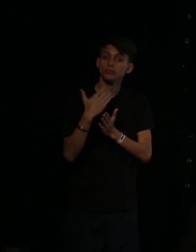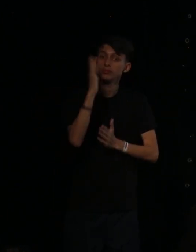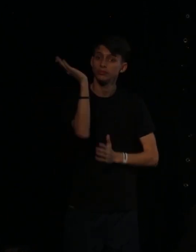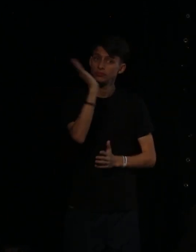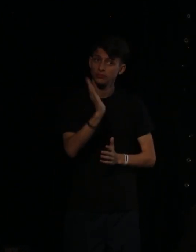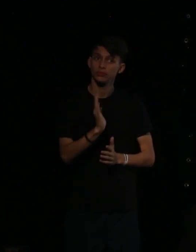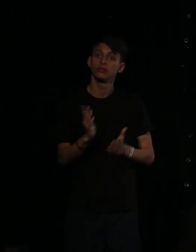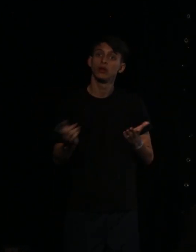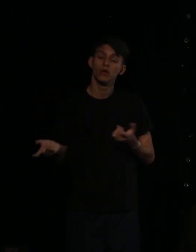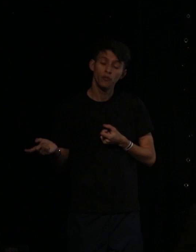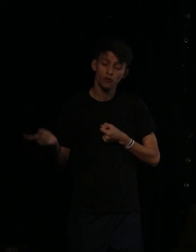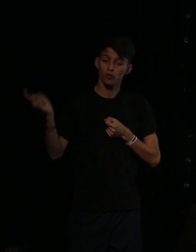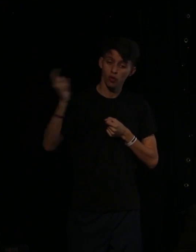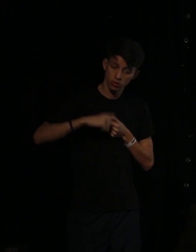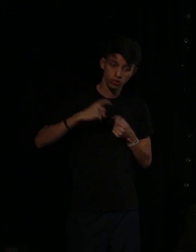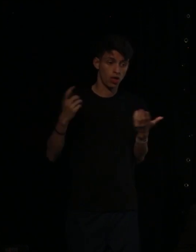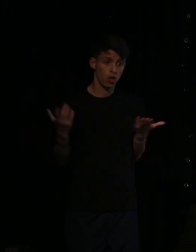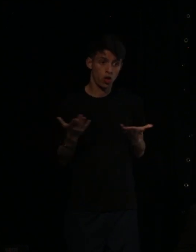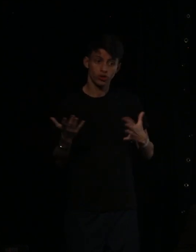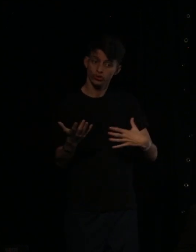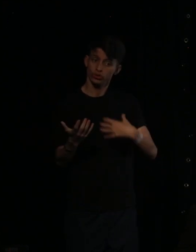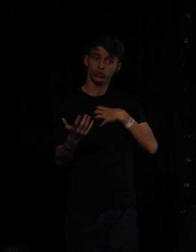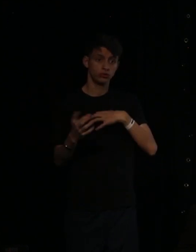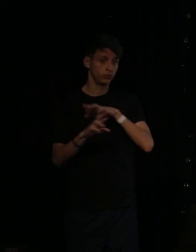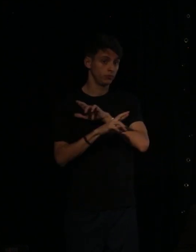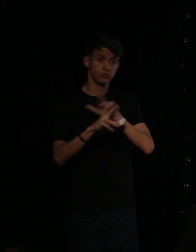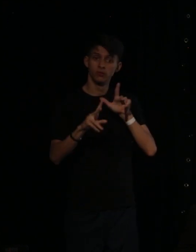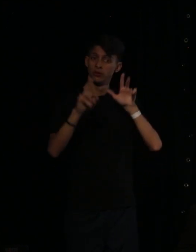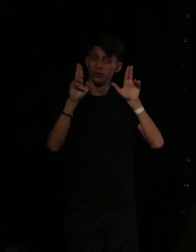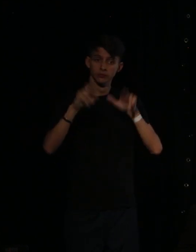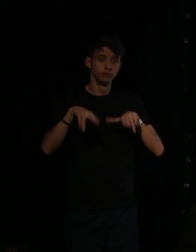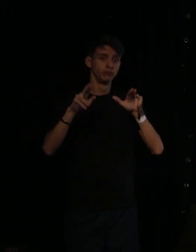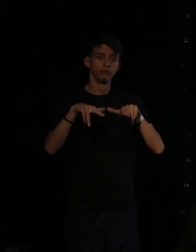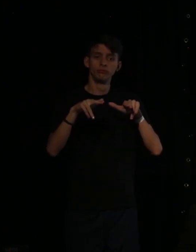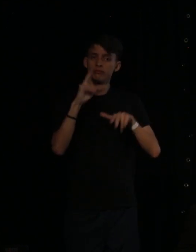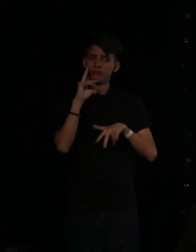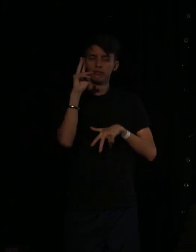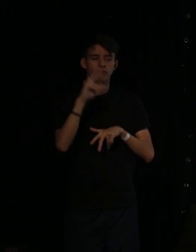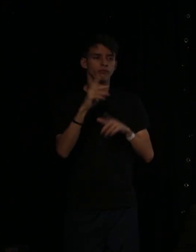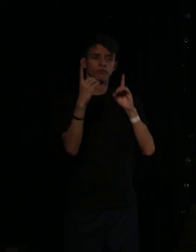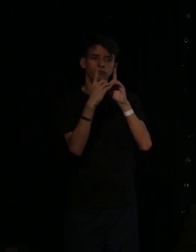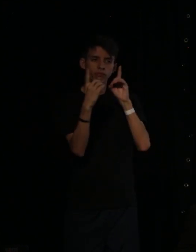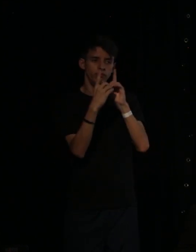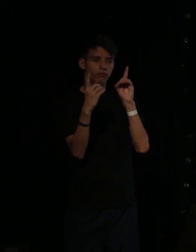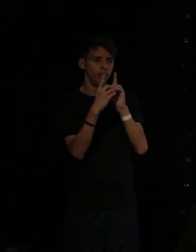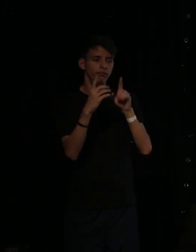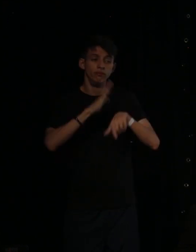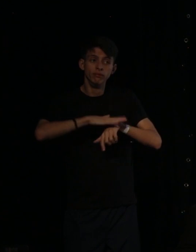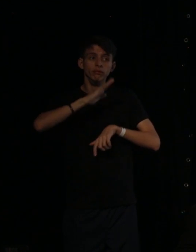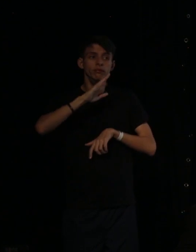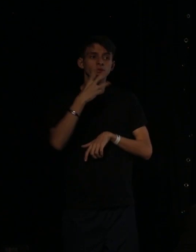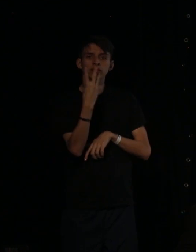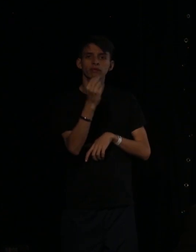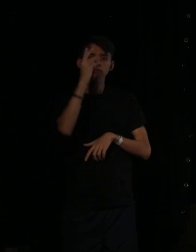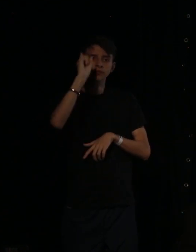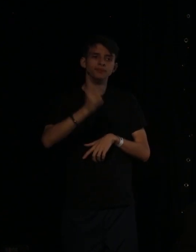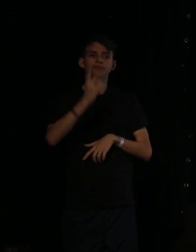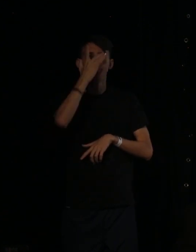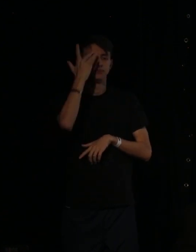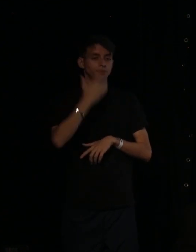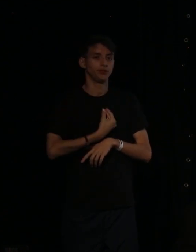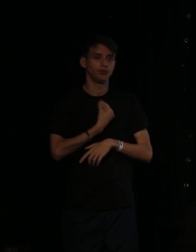retomada contemporaneamente de uma maneira que nunca se viu, que atendeu até agora 30 mil